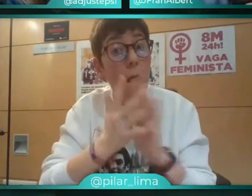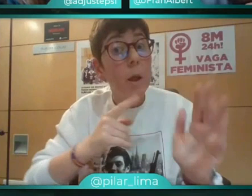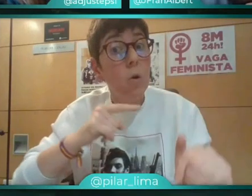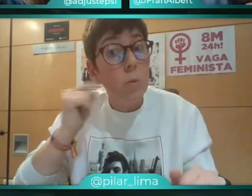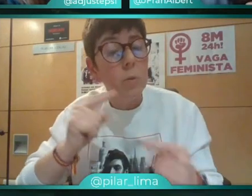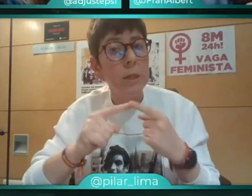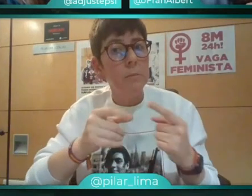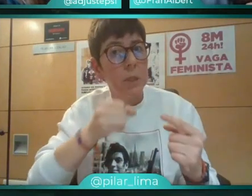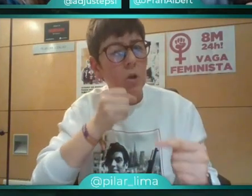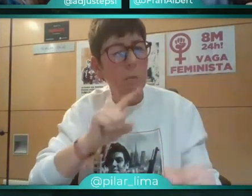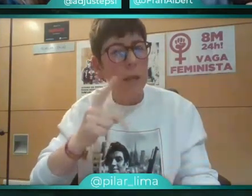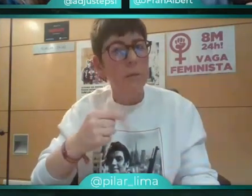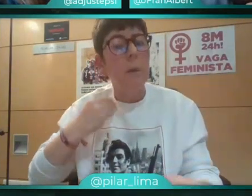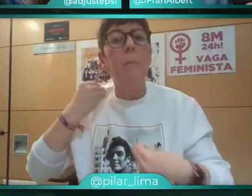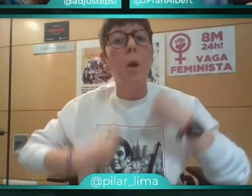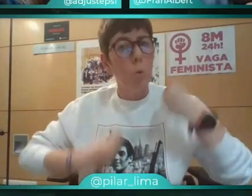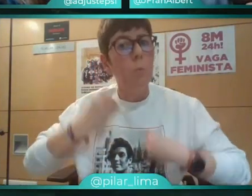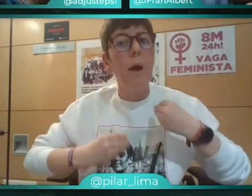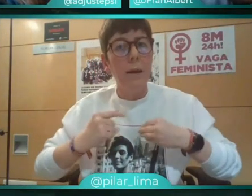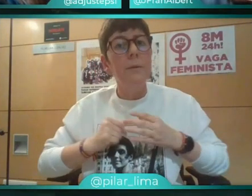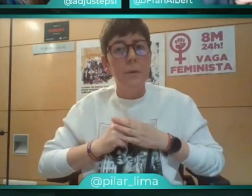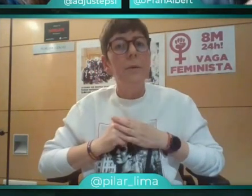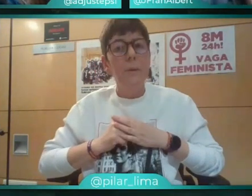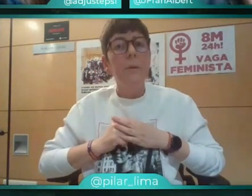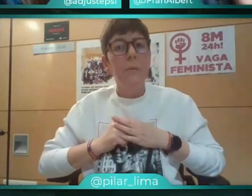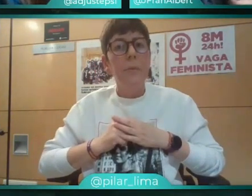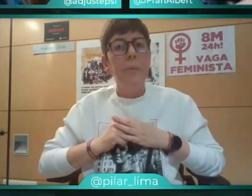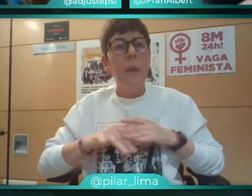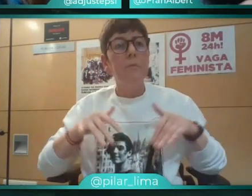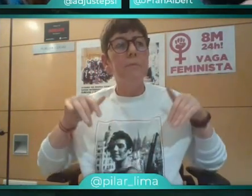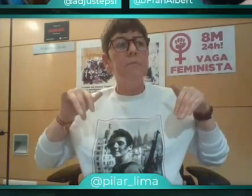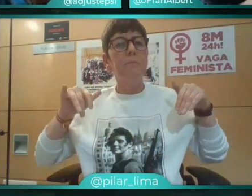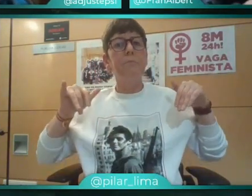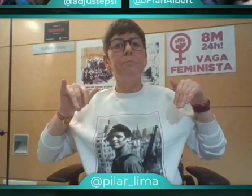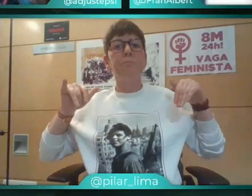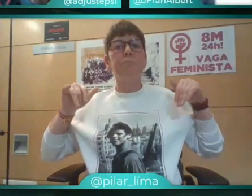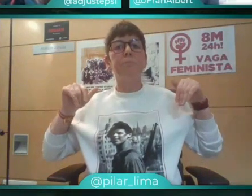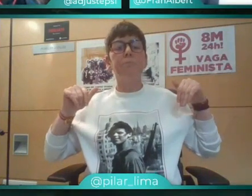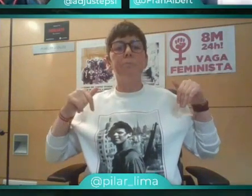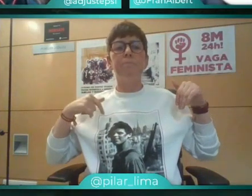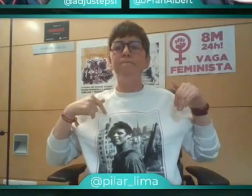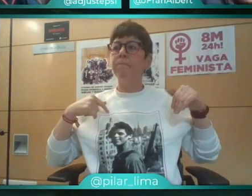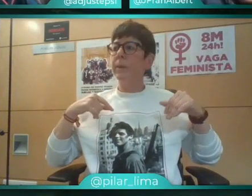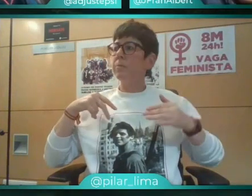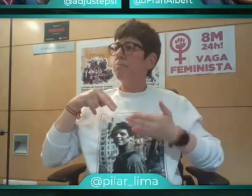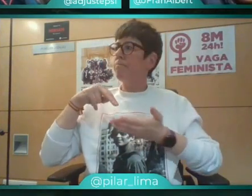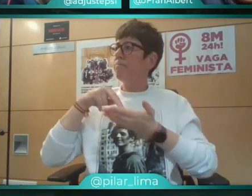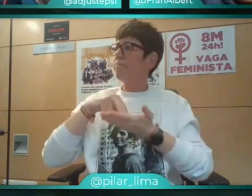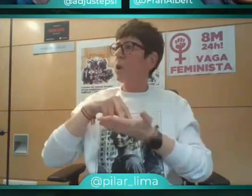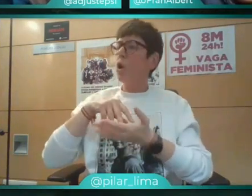y estoy hablando de compromiso y estoy hablando del psoe me preocupa me preocupa ese